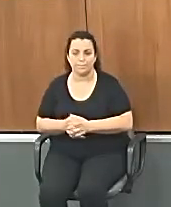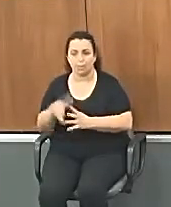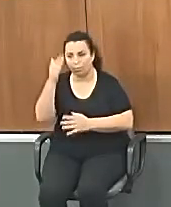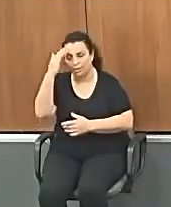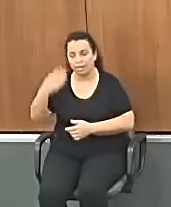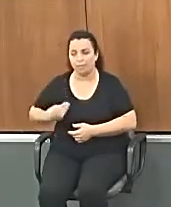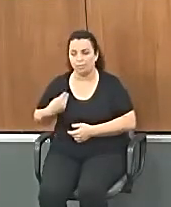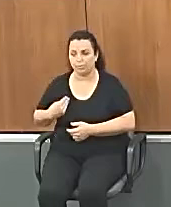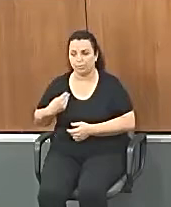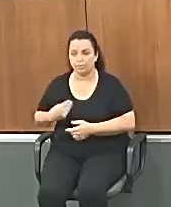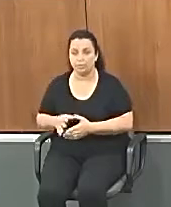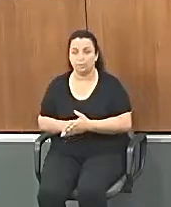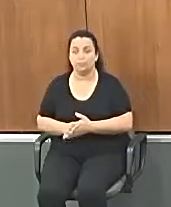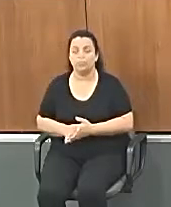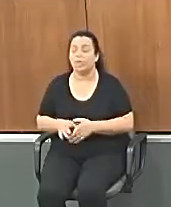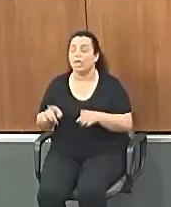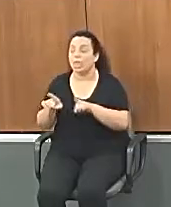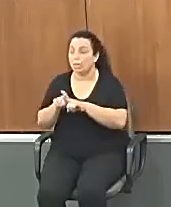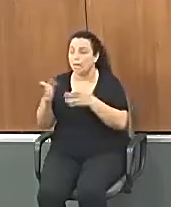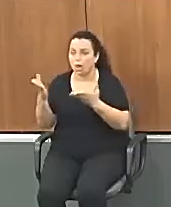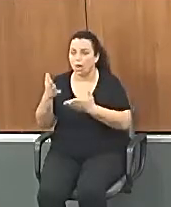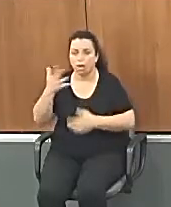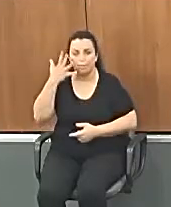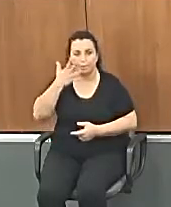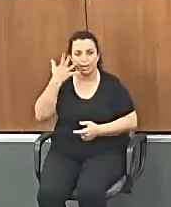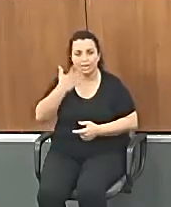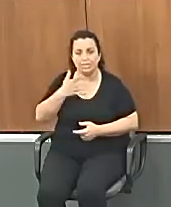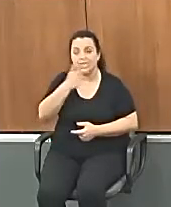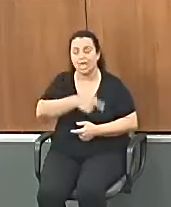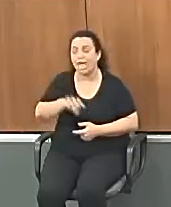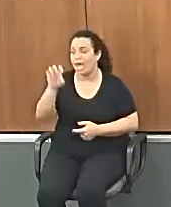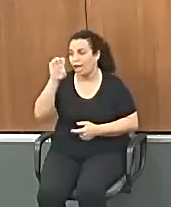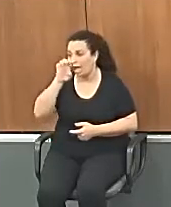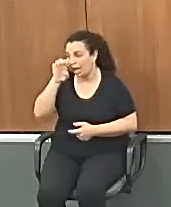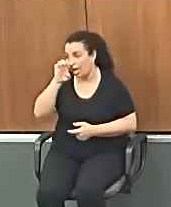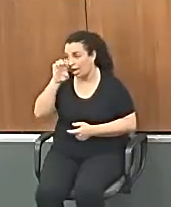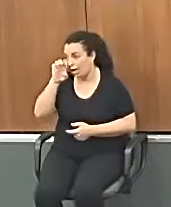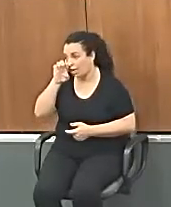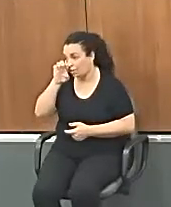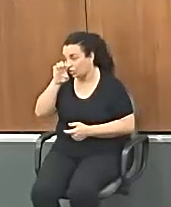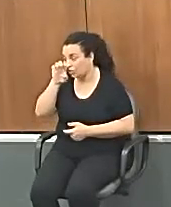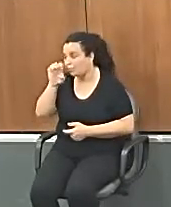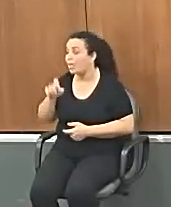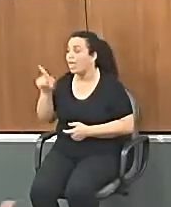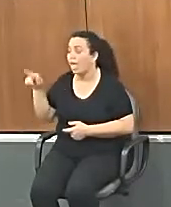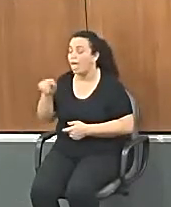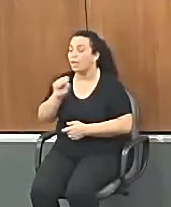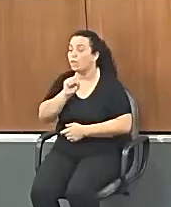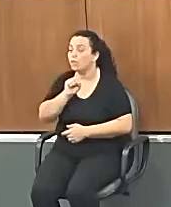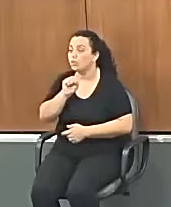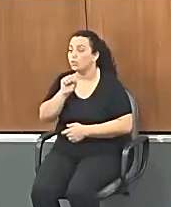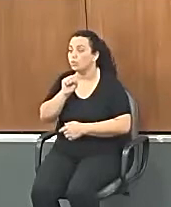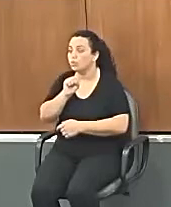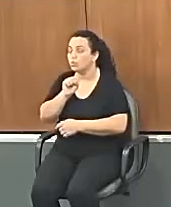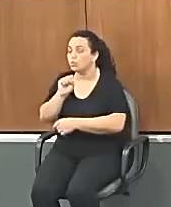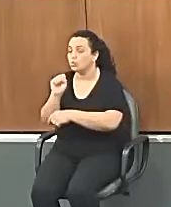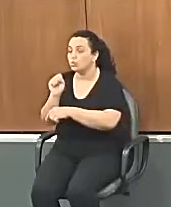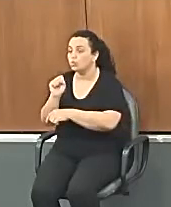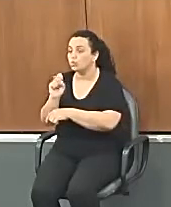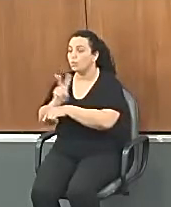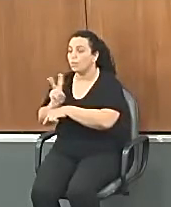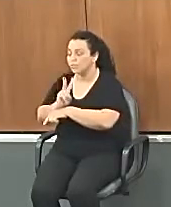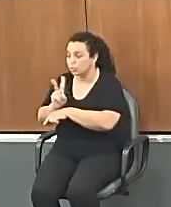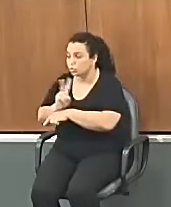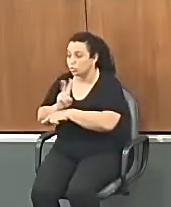gostaria de passar a palavra agora para edna soares dias supervisora da associação dos surdos de minas